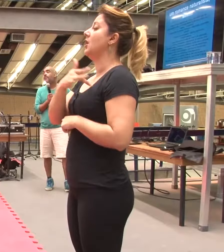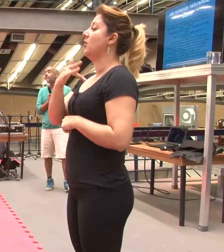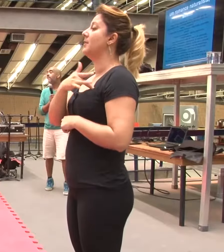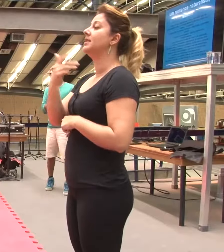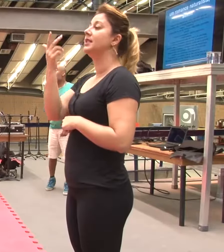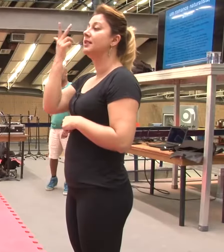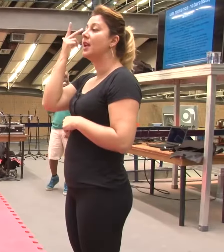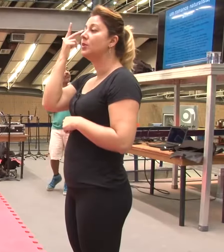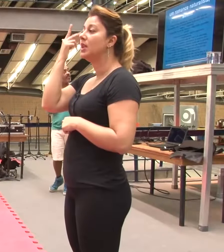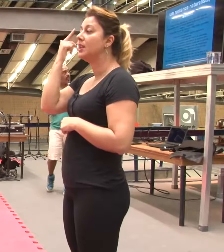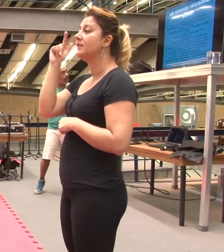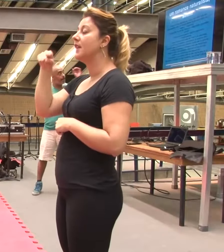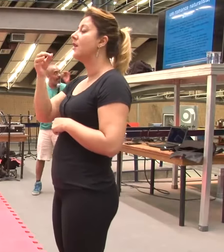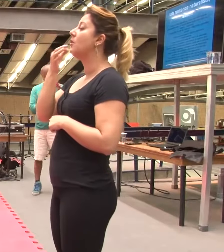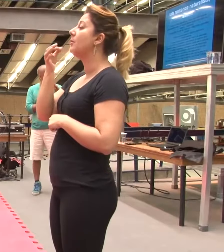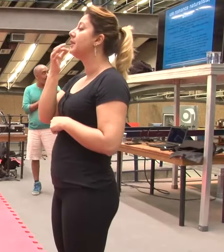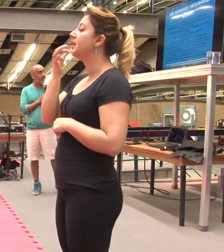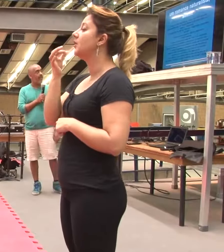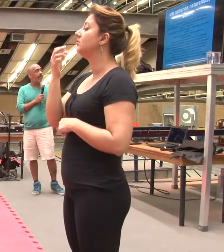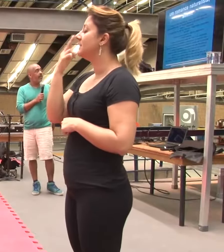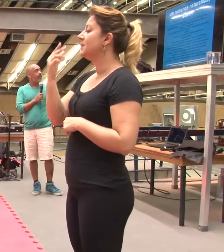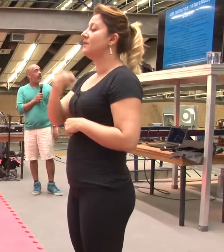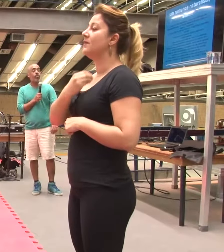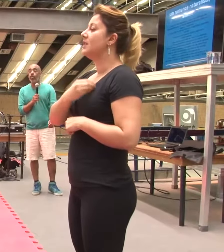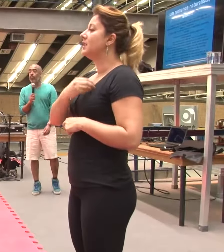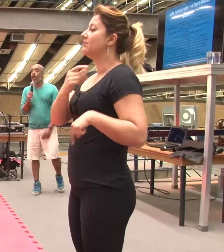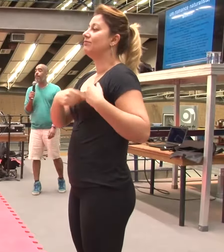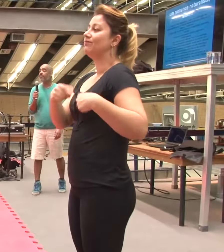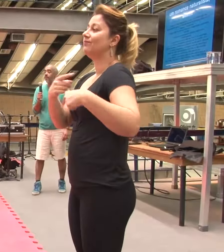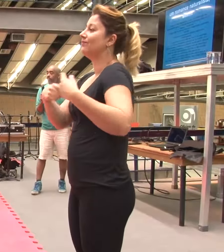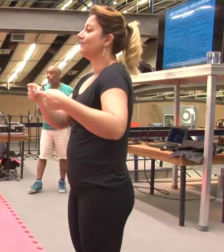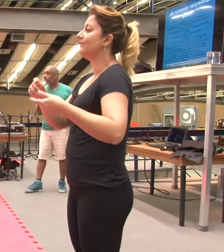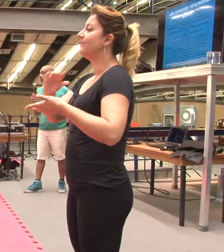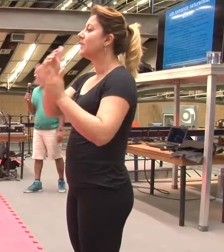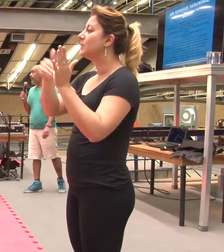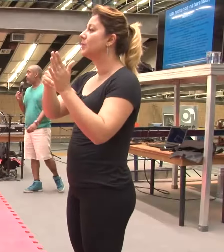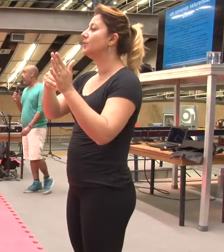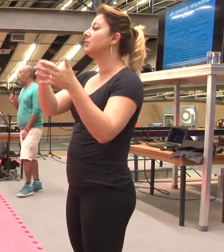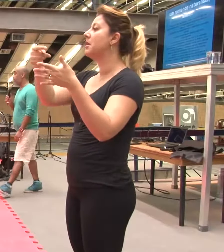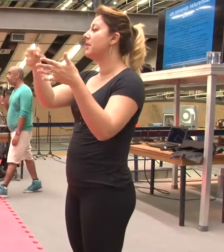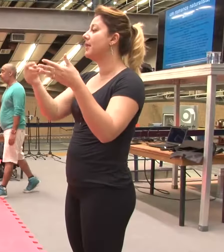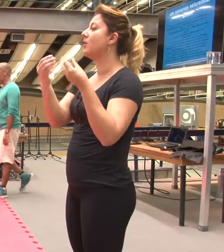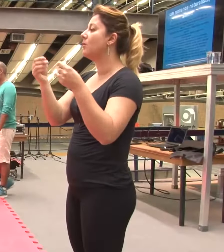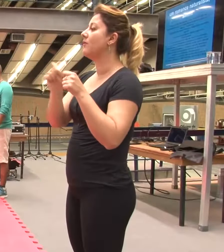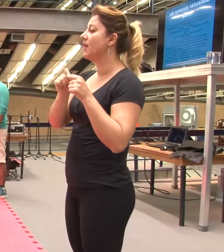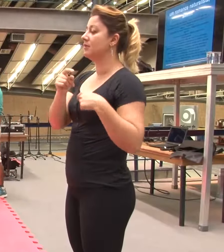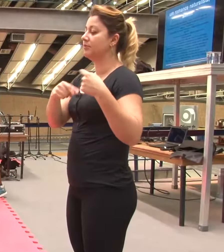naturalista, pelo ponto de vista mecânico, né? Tudo é percebido no seu